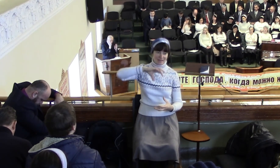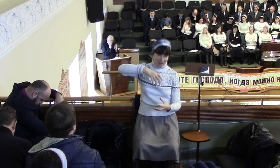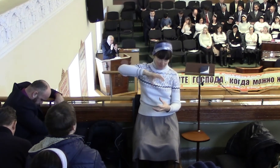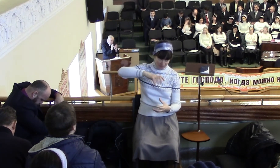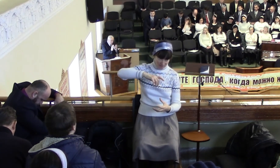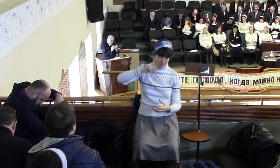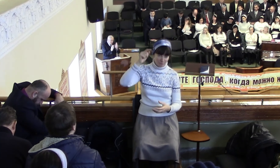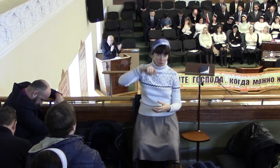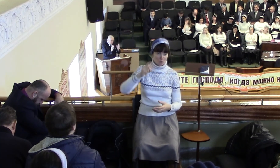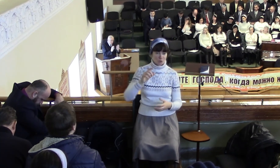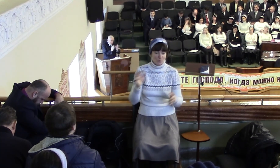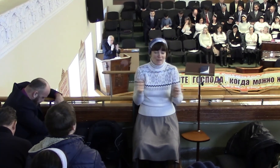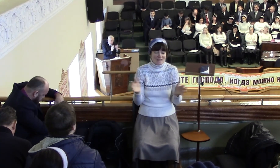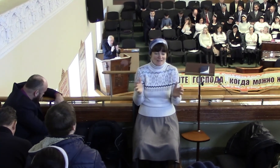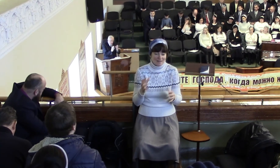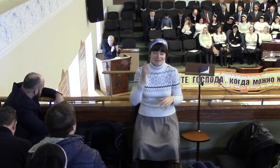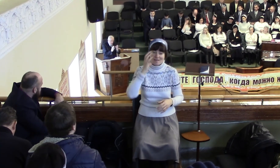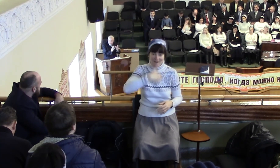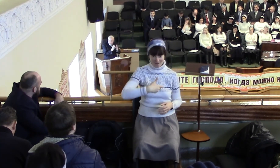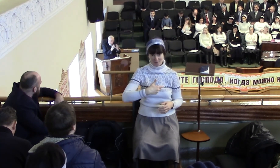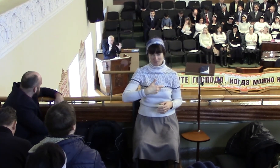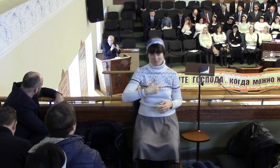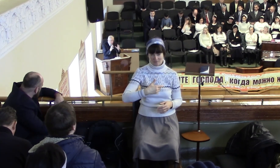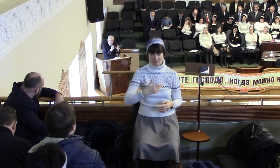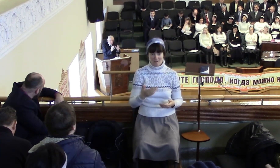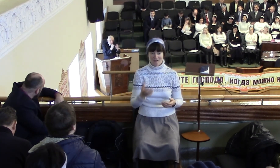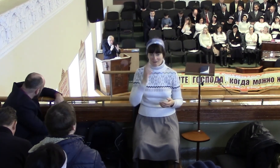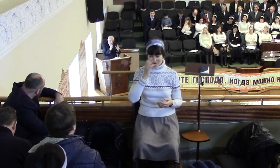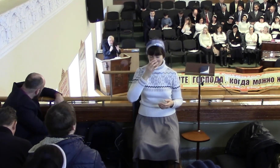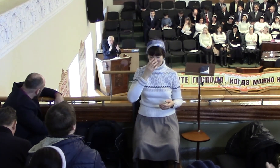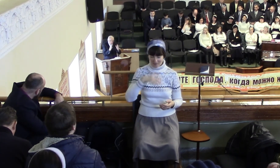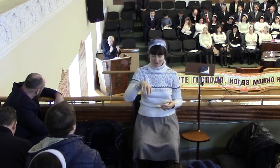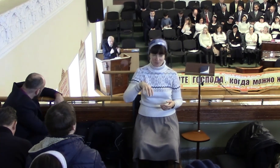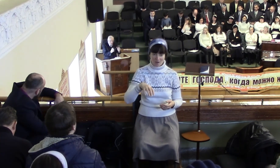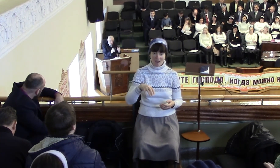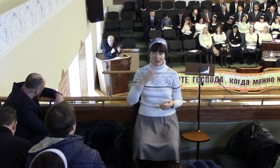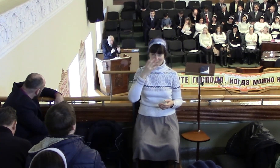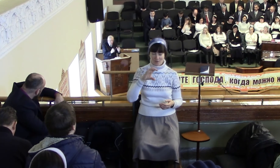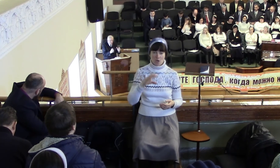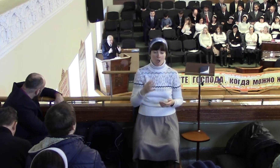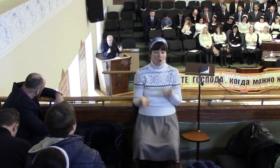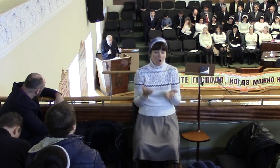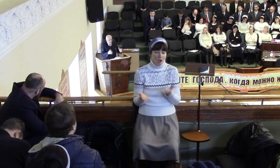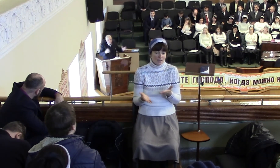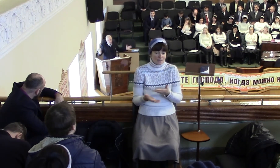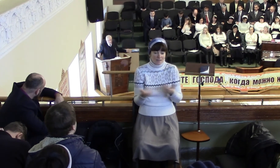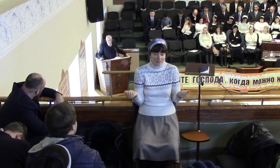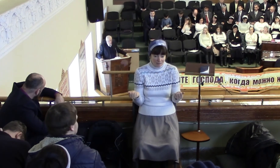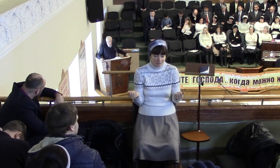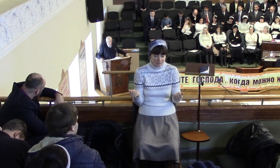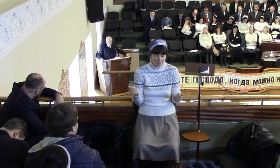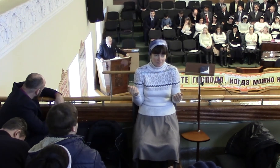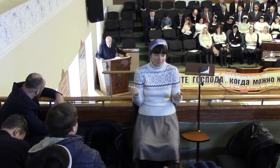между внутренним и наружным, вакуум. Нет соединения. Как только теряется вакуум, термос